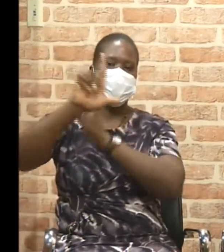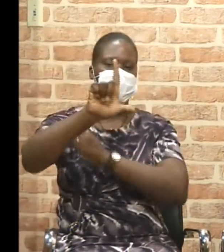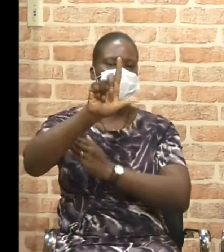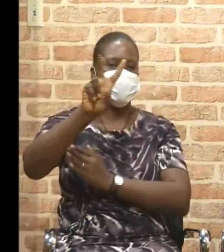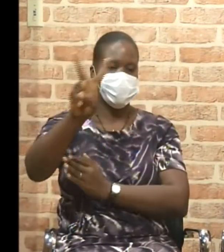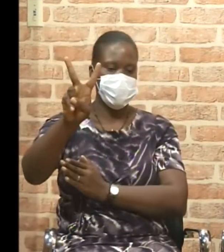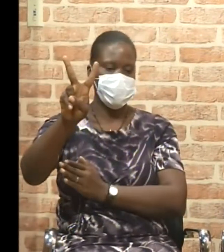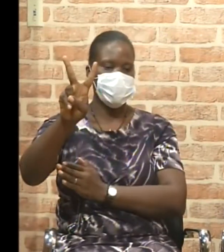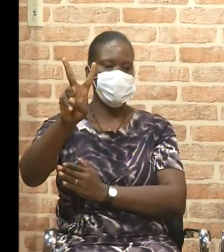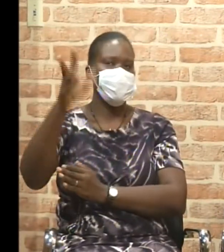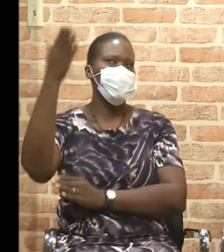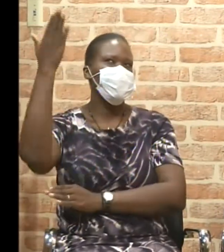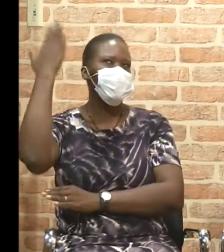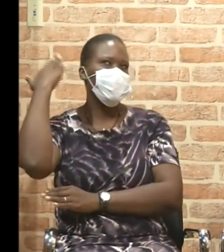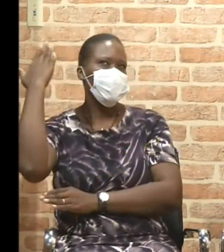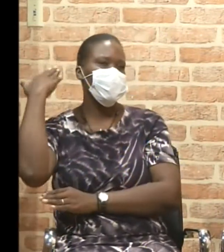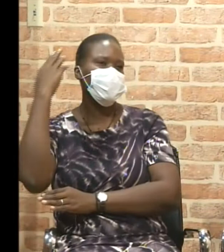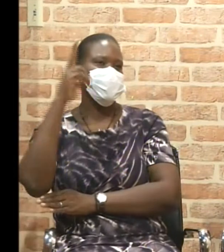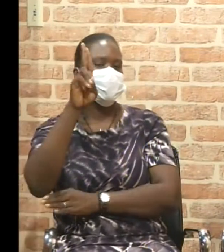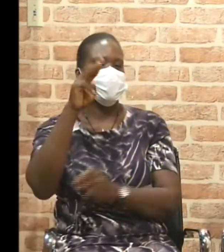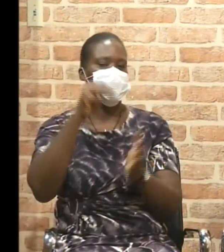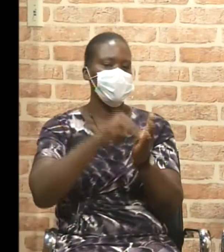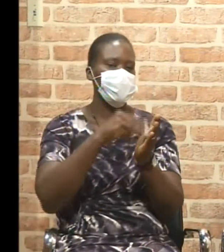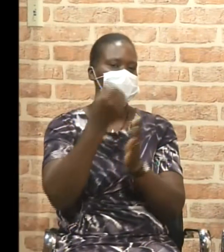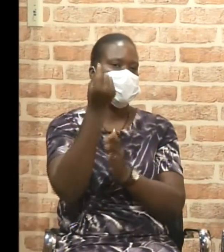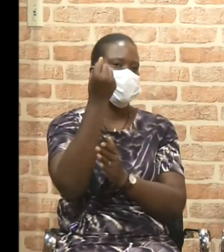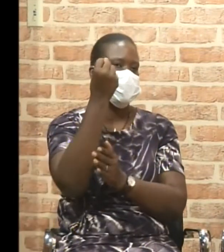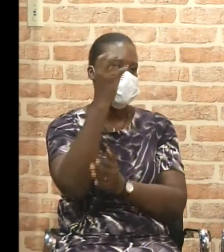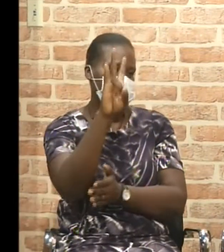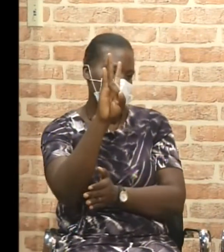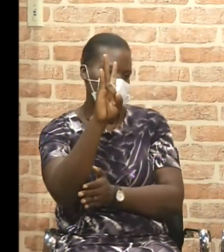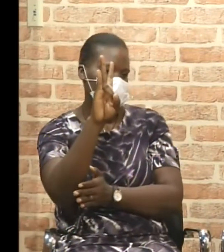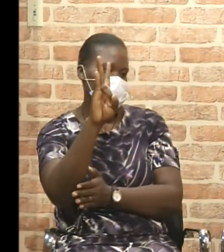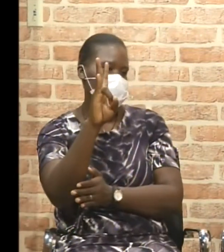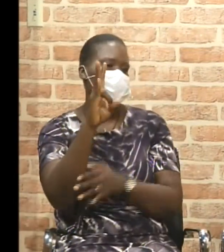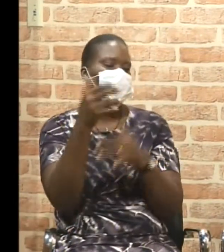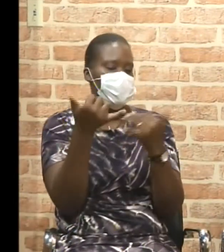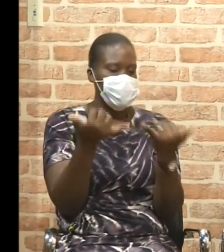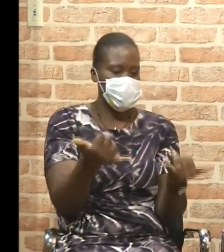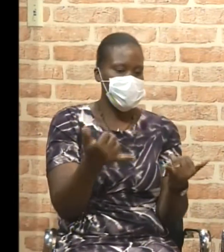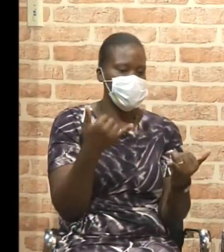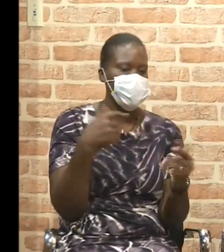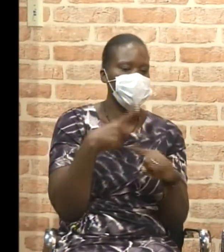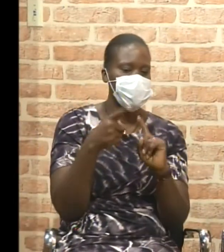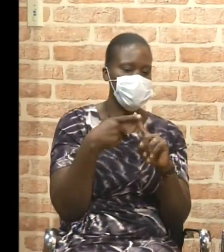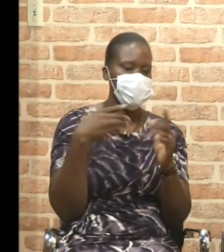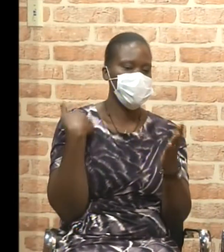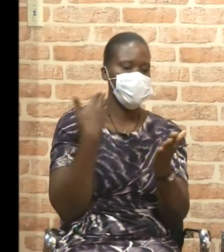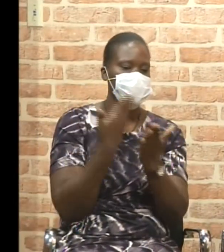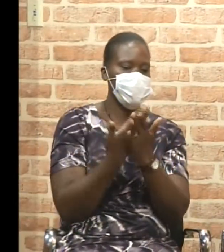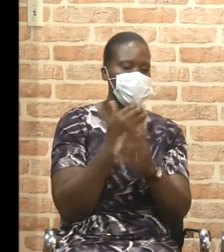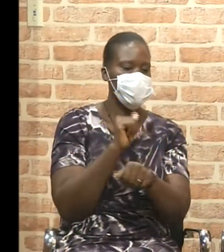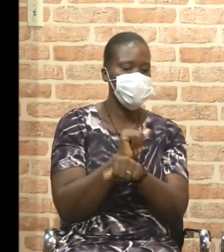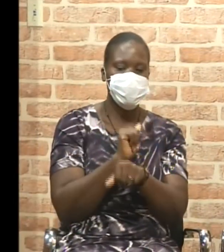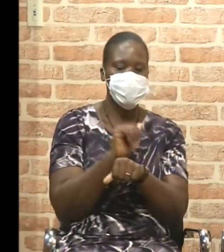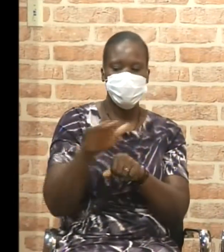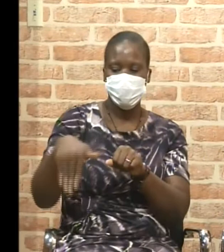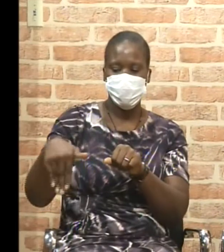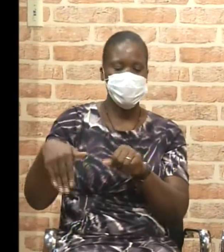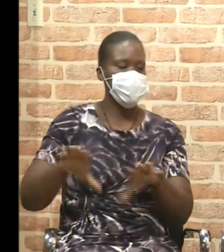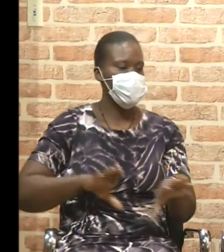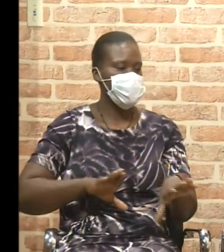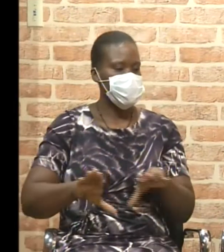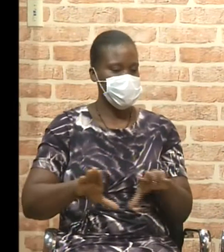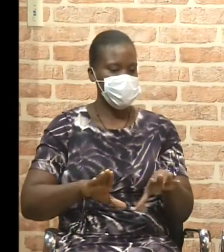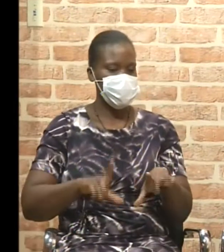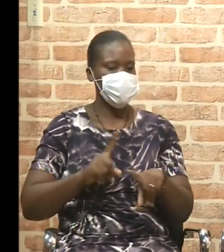2017. Nous t'es fait demande ça, nous t'es accompagné première dame nan, et que jusqu'à présent l'homme arrivé donc travail ça a toujours pas fait. Mais maintenant, nous